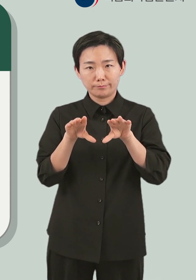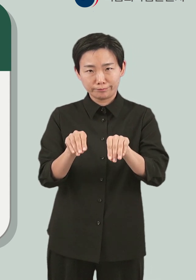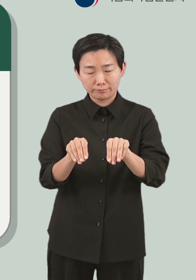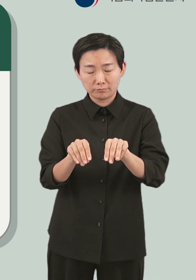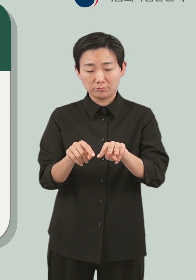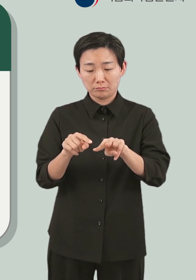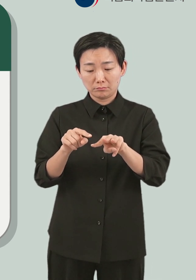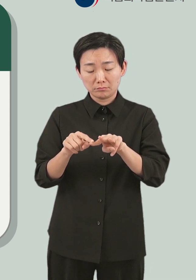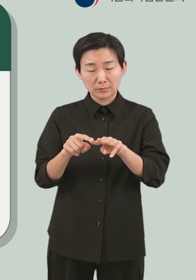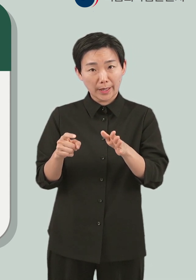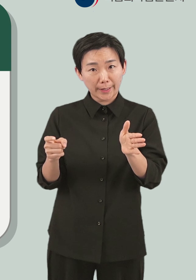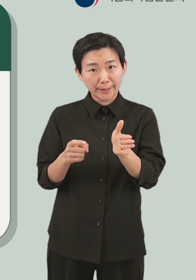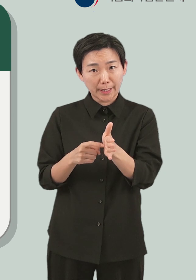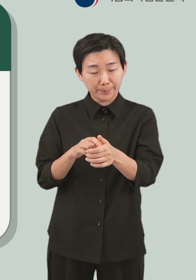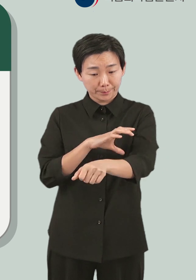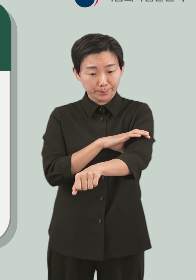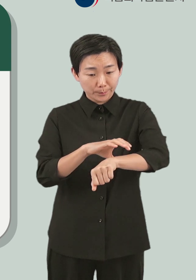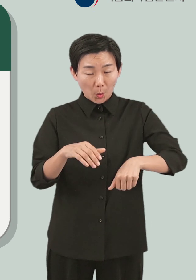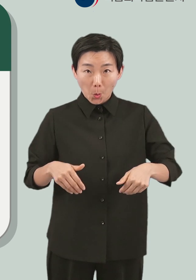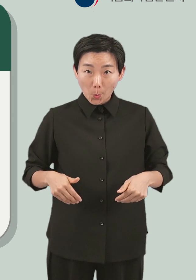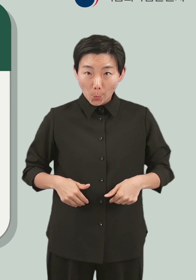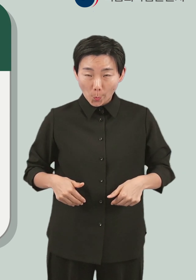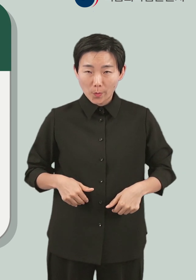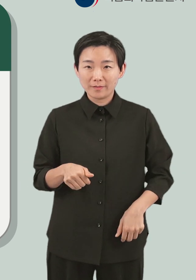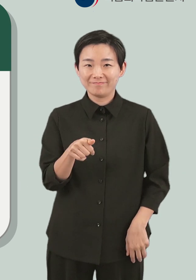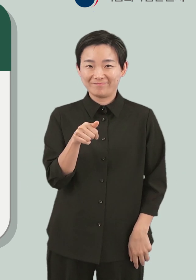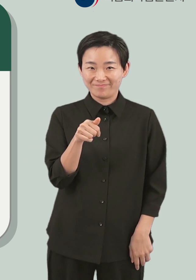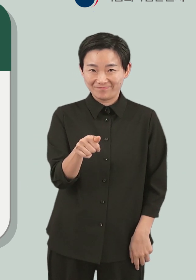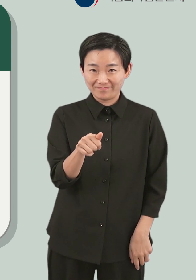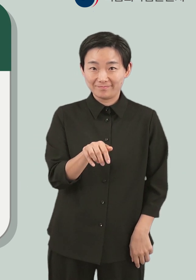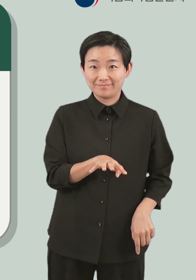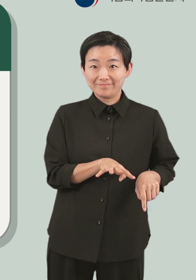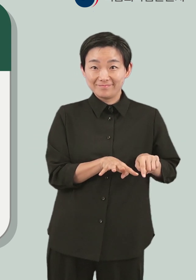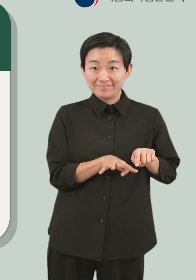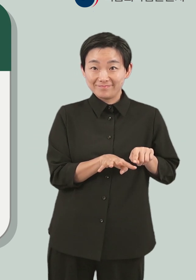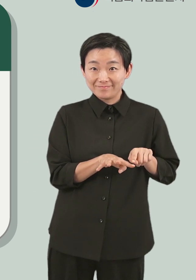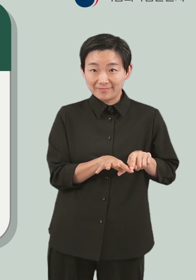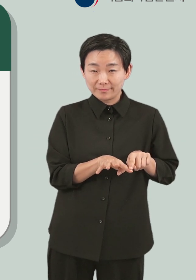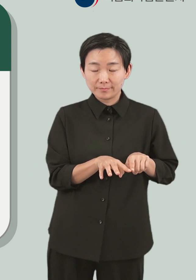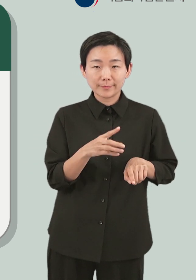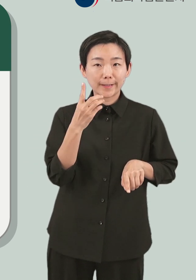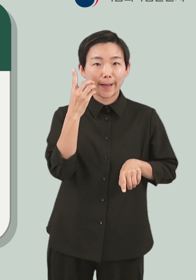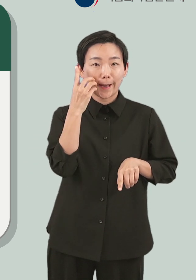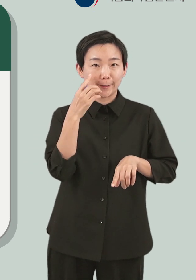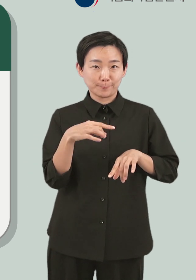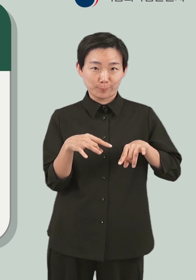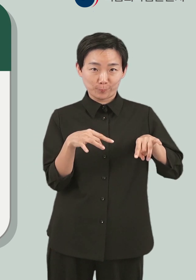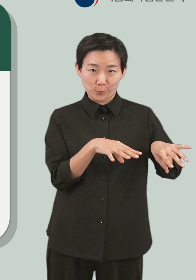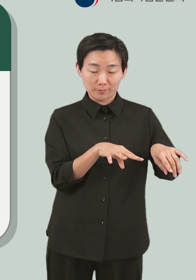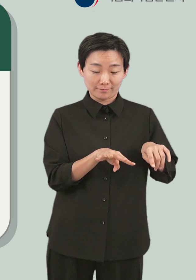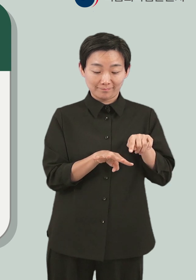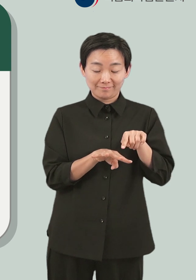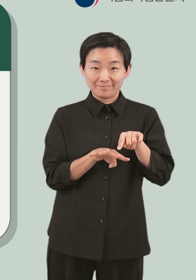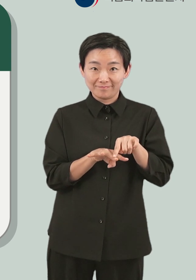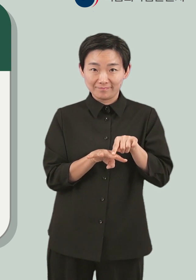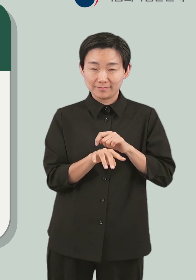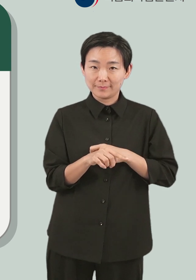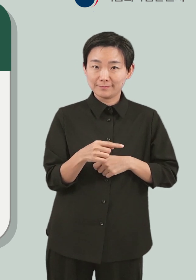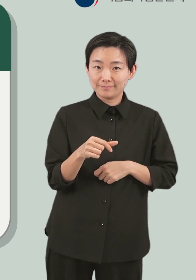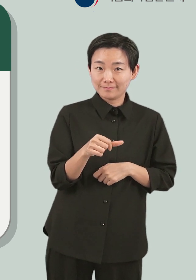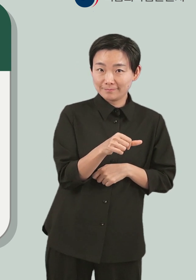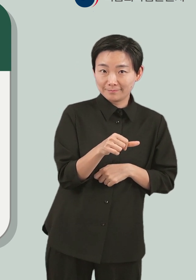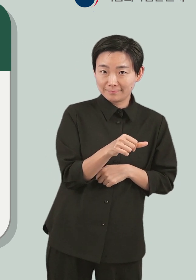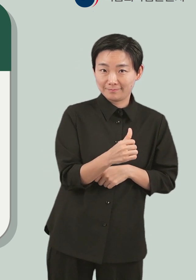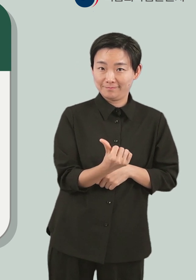3개의 버튼이 있으며 사용자 선택 스위치, 측정 정지 버튼, 긴급 배기 버튼 순입니다. 화면